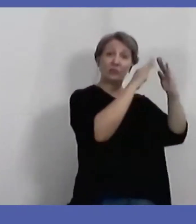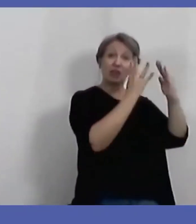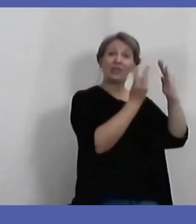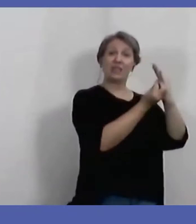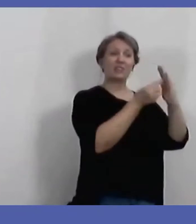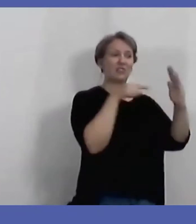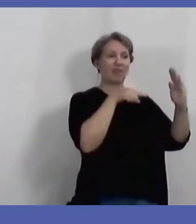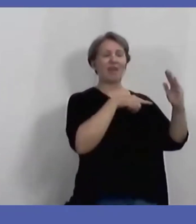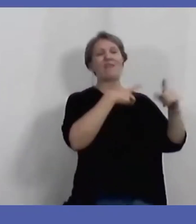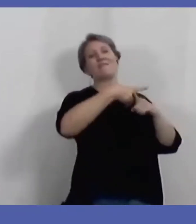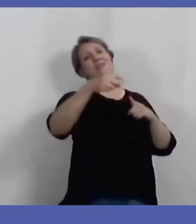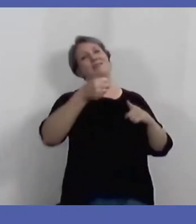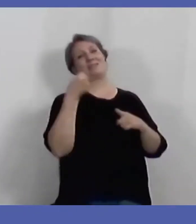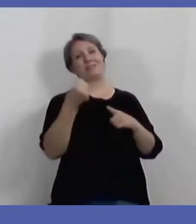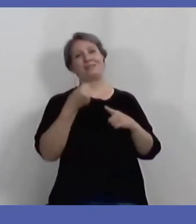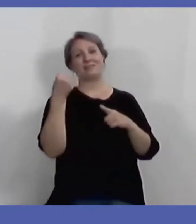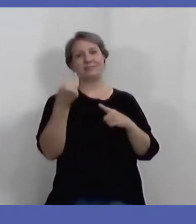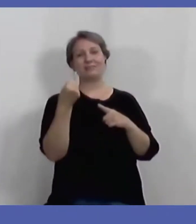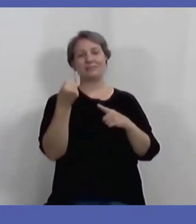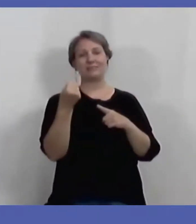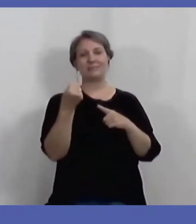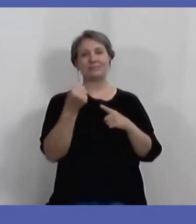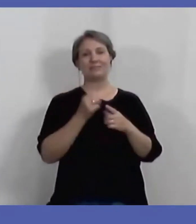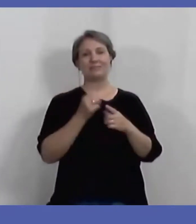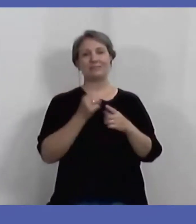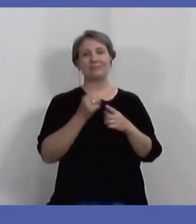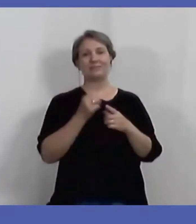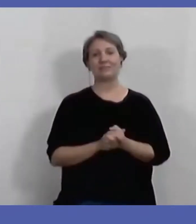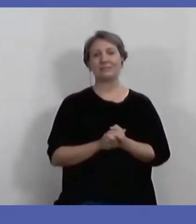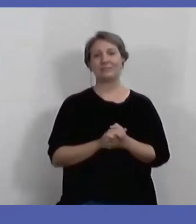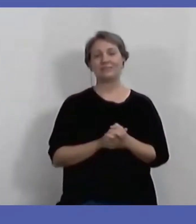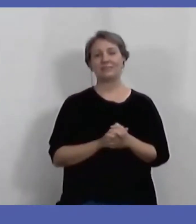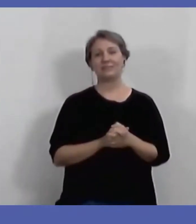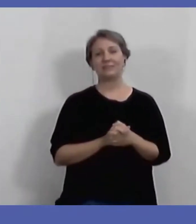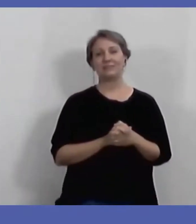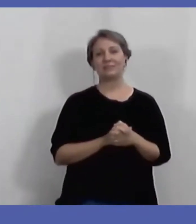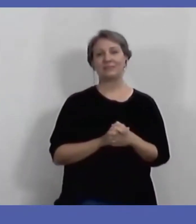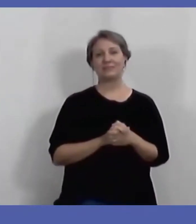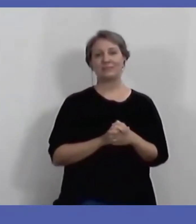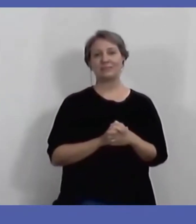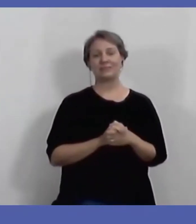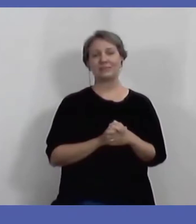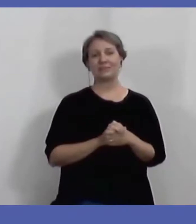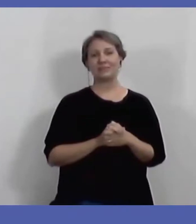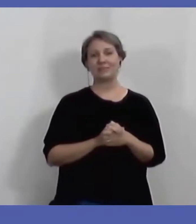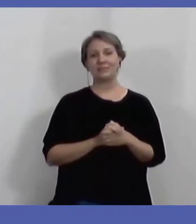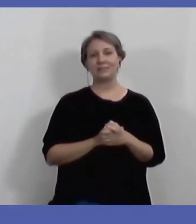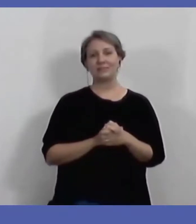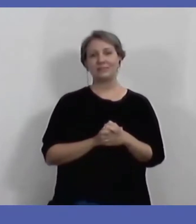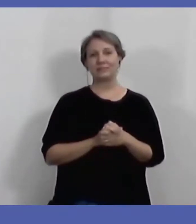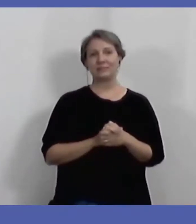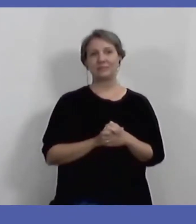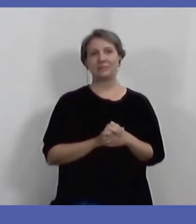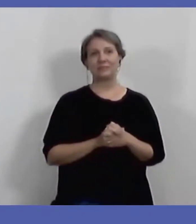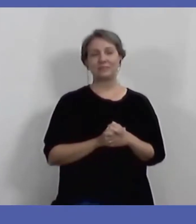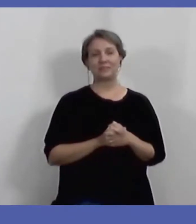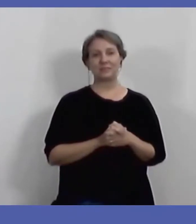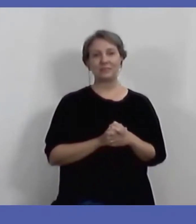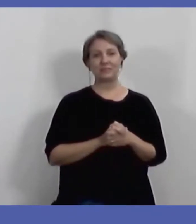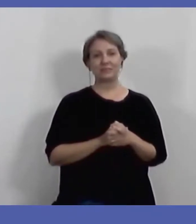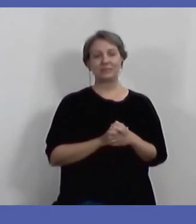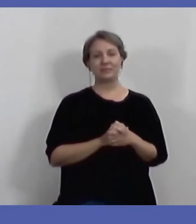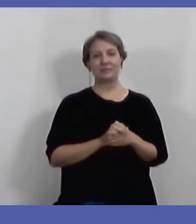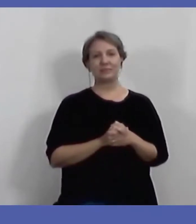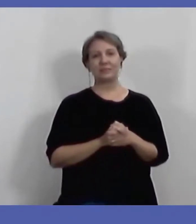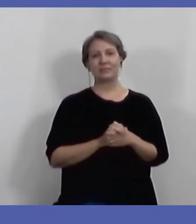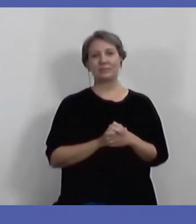Hades. Oh, Senhor Jesus. Aí, Senhor, vou pular essa parte, senão,